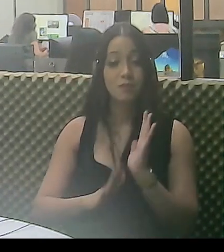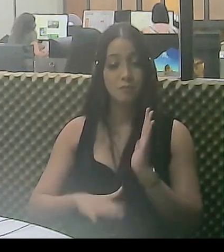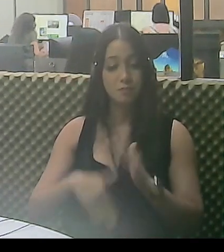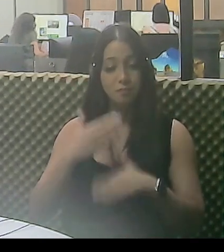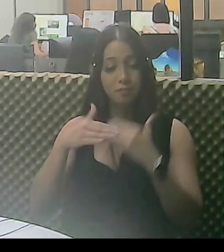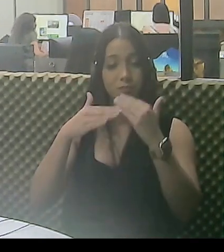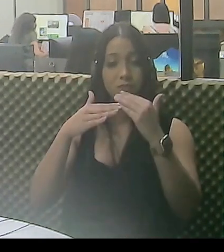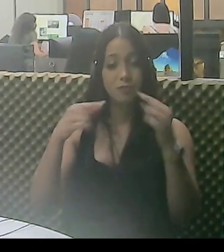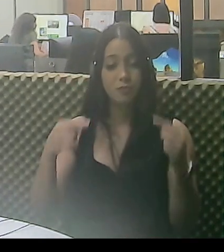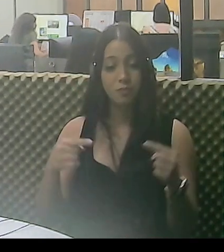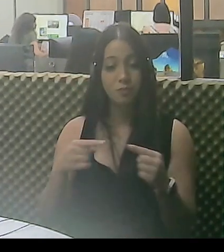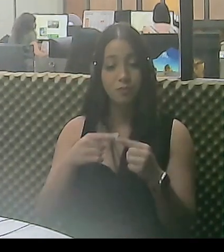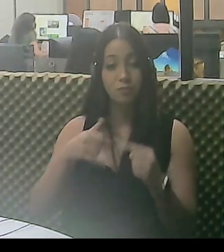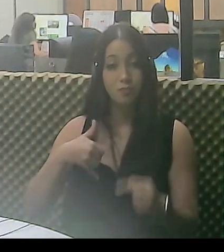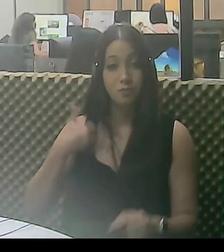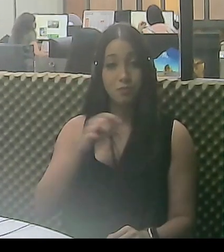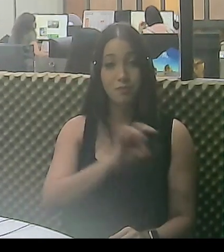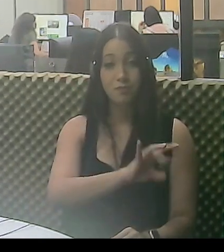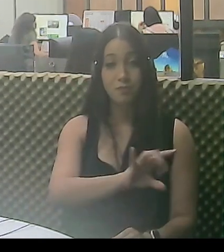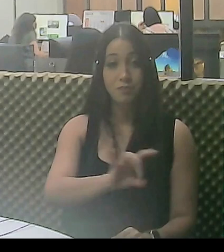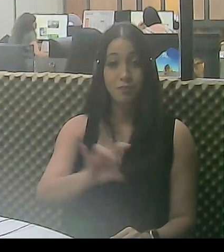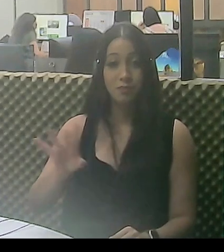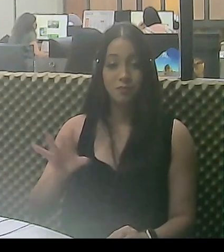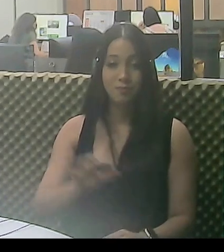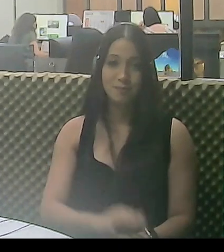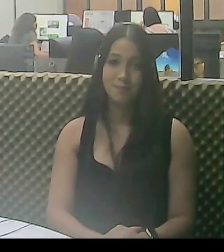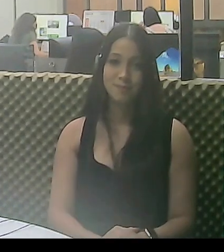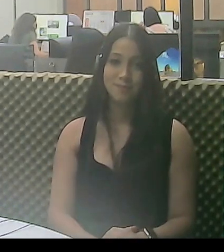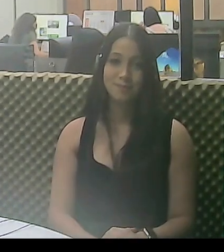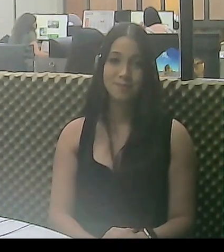desenvolvido de acordo com a faixa etária envolvida.